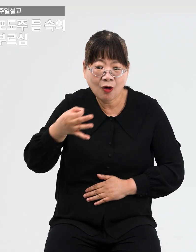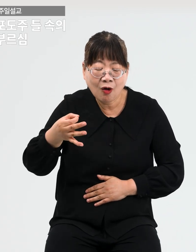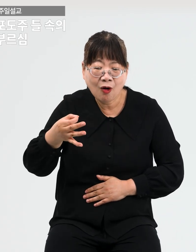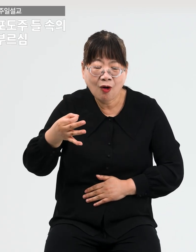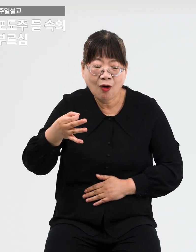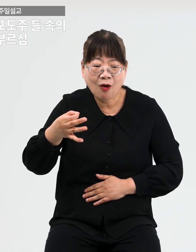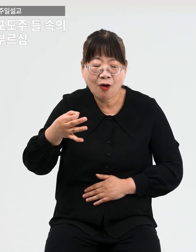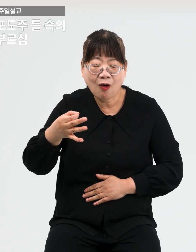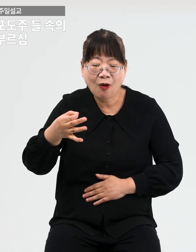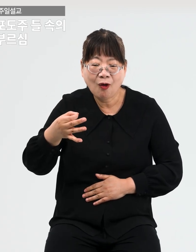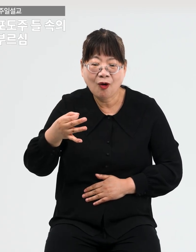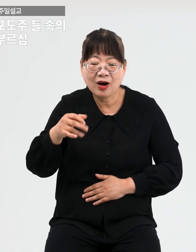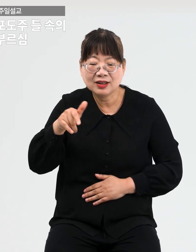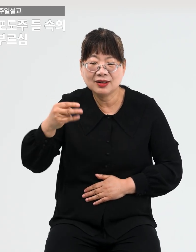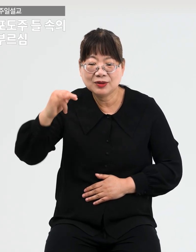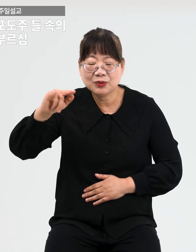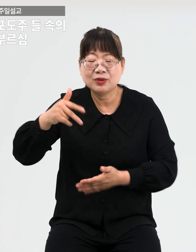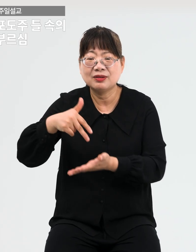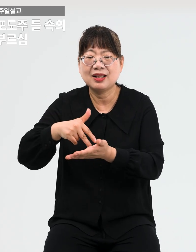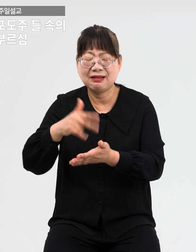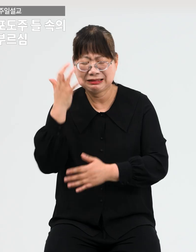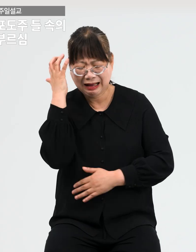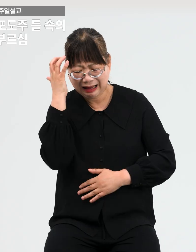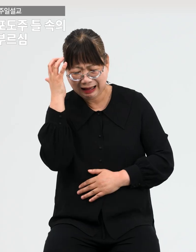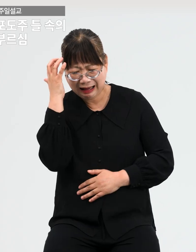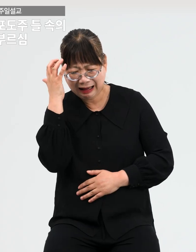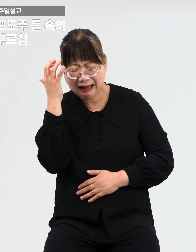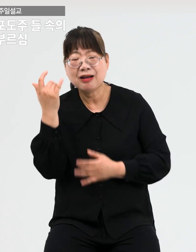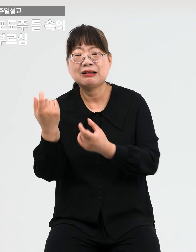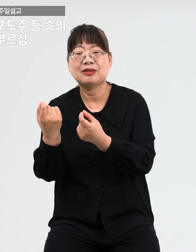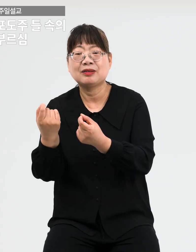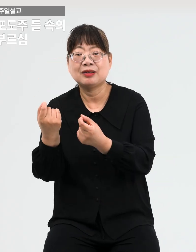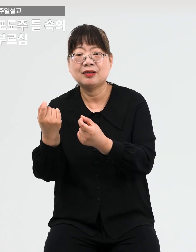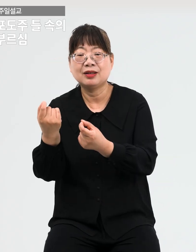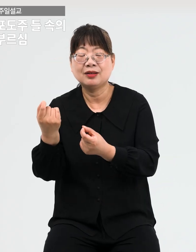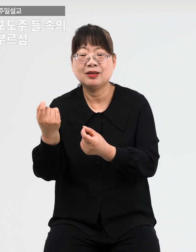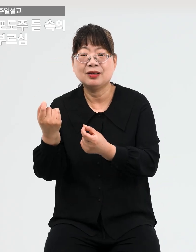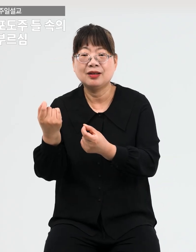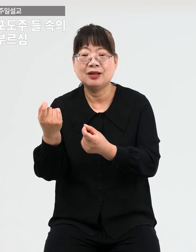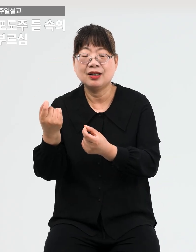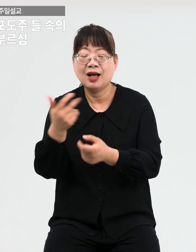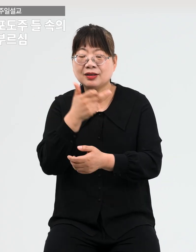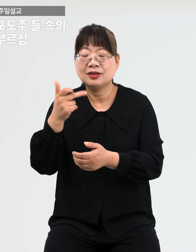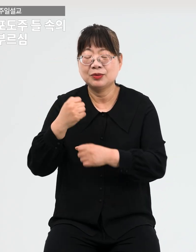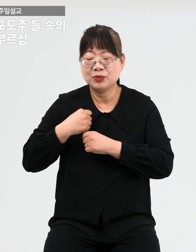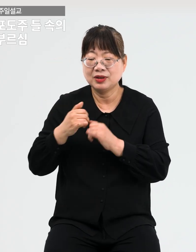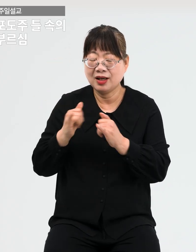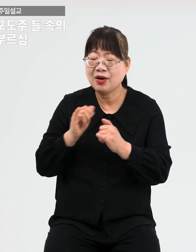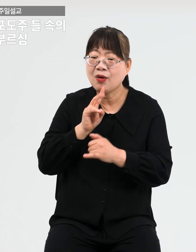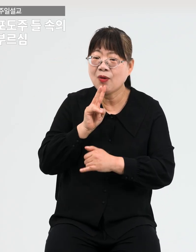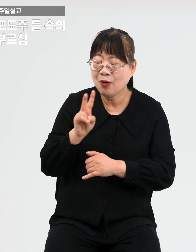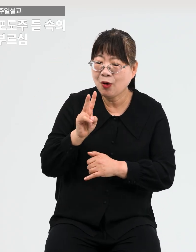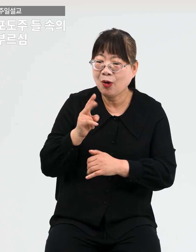난처한 상황입니까? 이게 무슨 뜻일까요? 여러분,